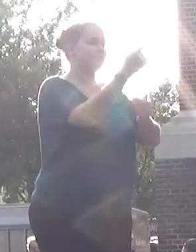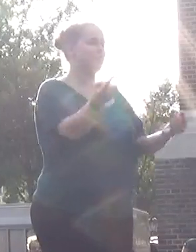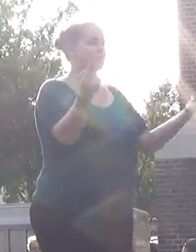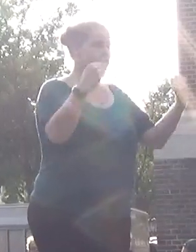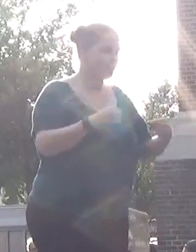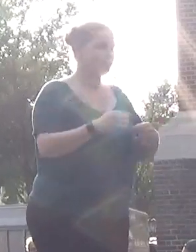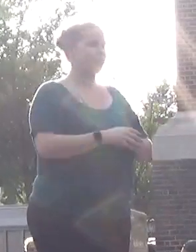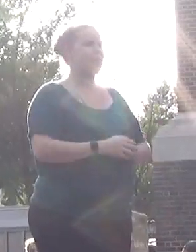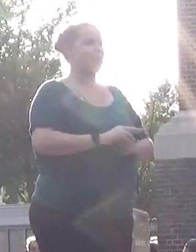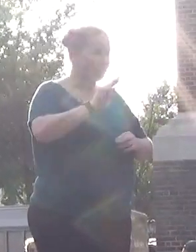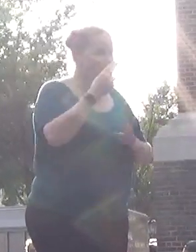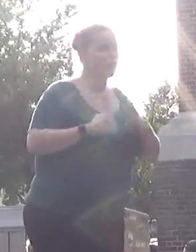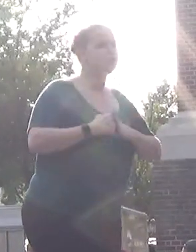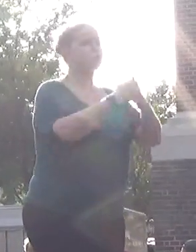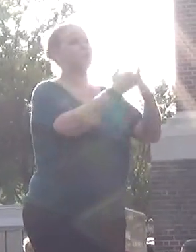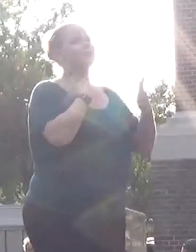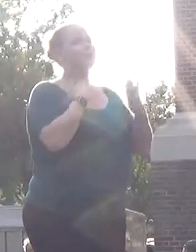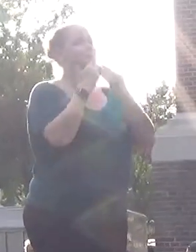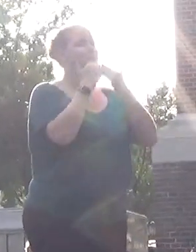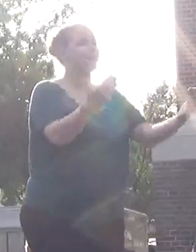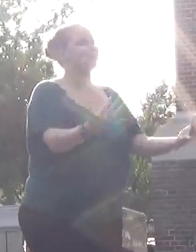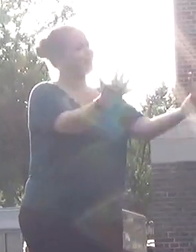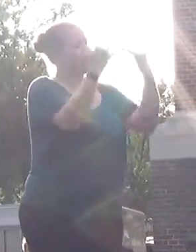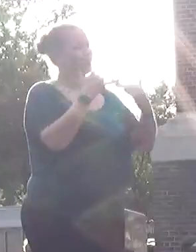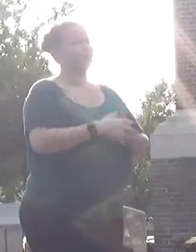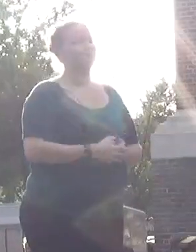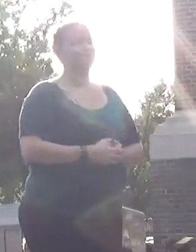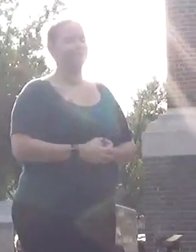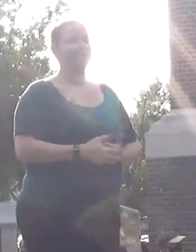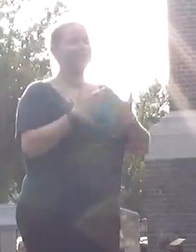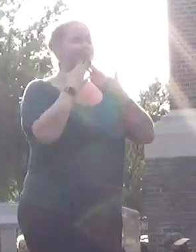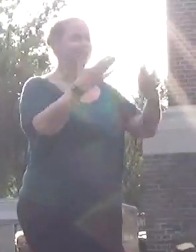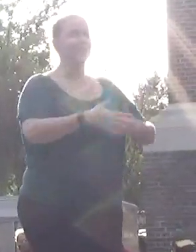in het weer ondersteunen van die stem en dank voor jullie aandacht. Dankjewel, Billy.